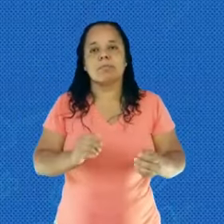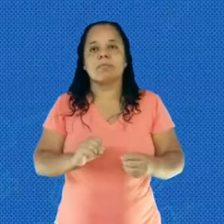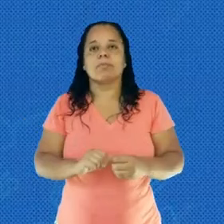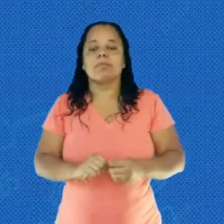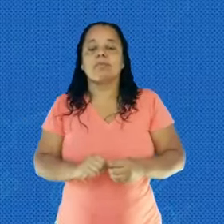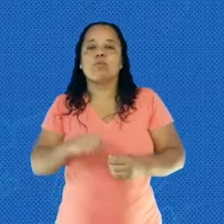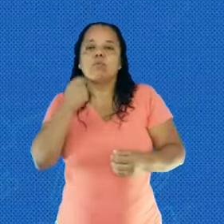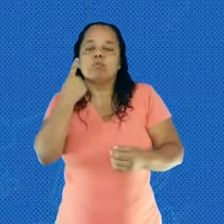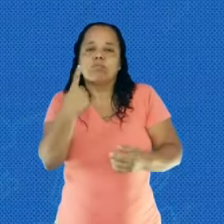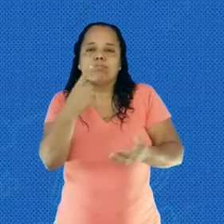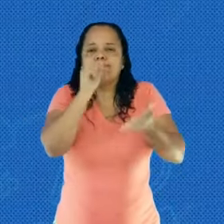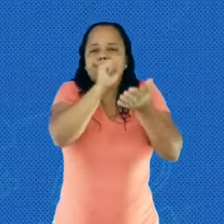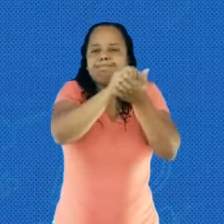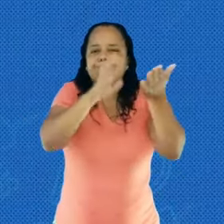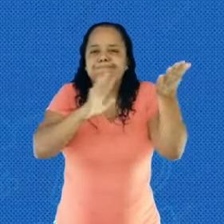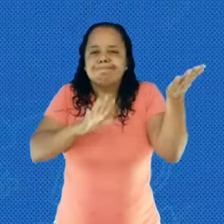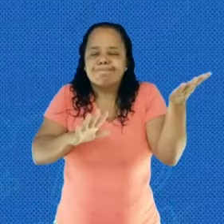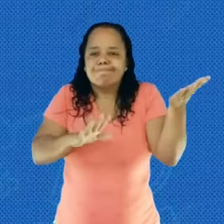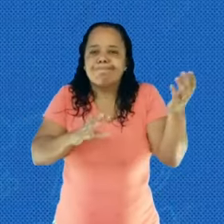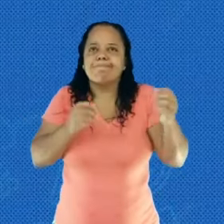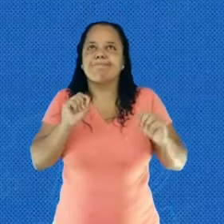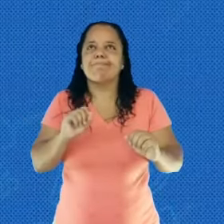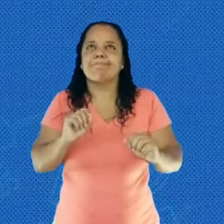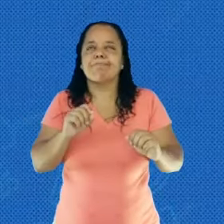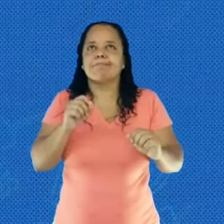exemplo, em uma atividade do PED do pré,